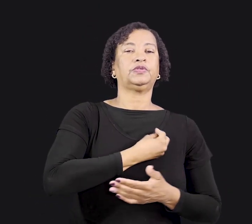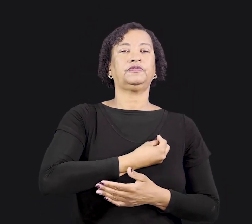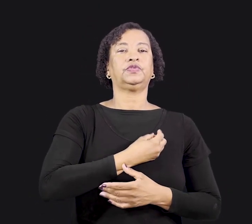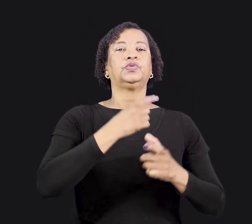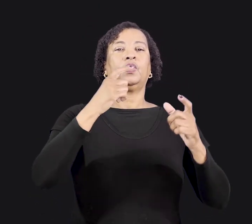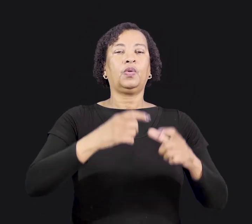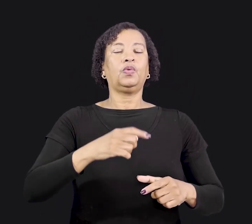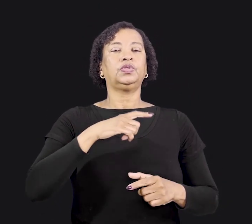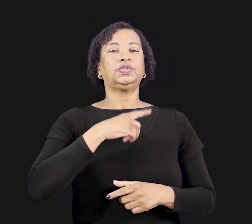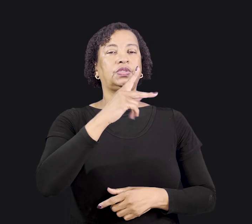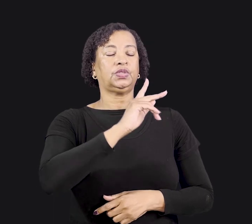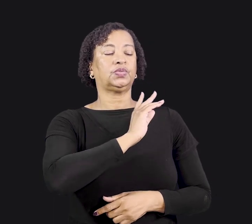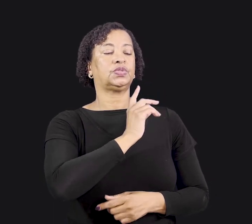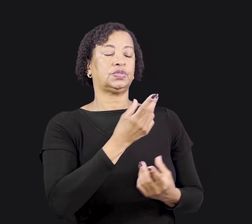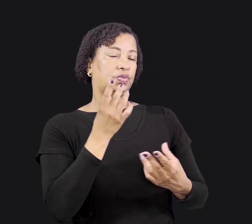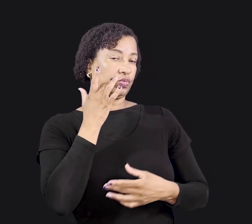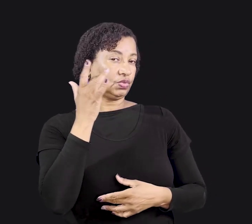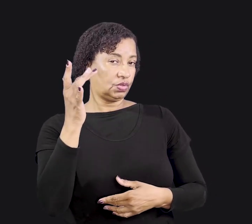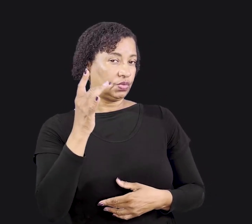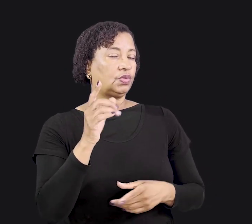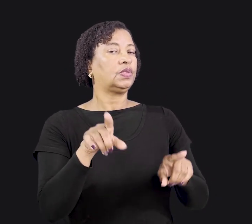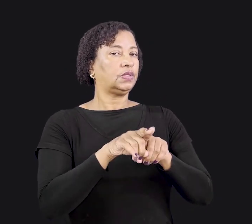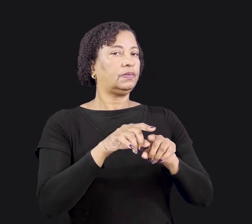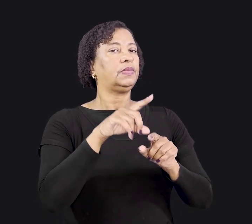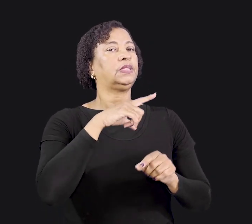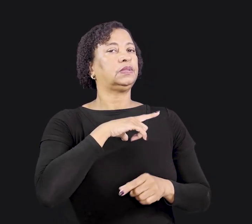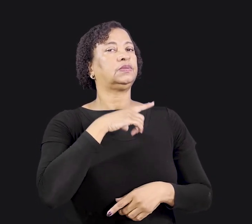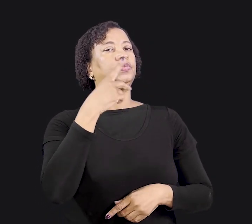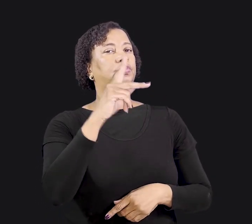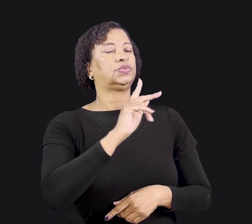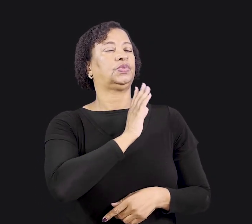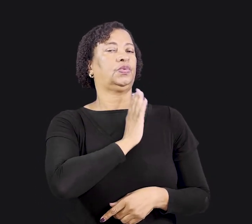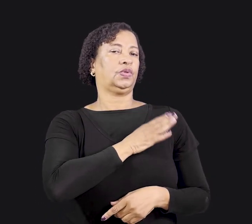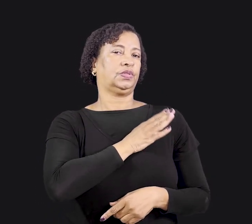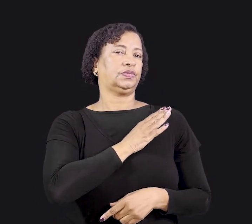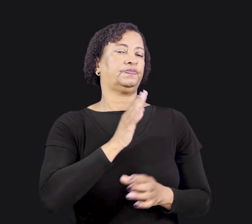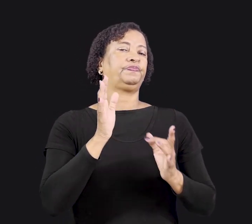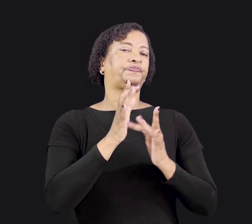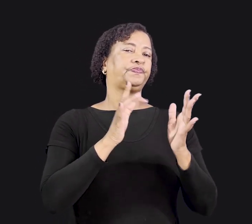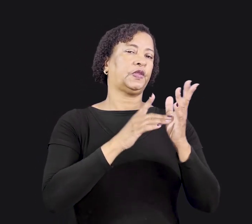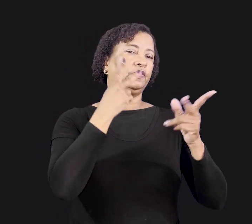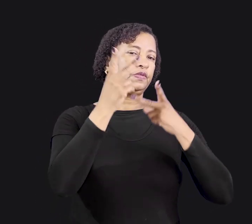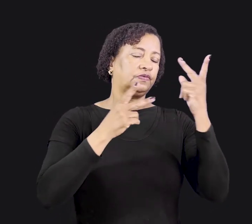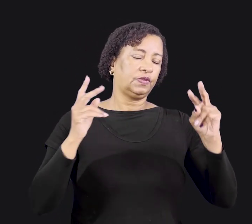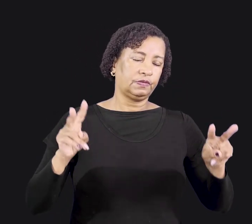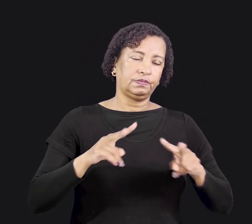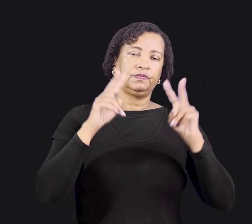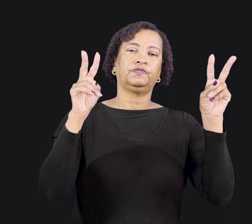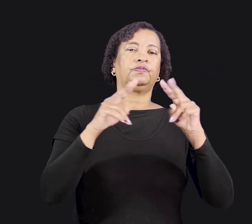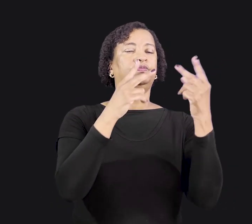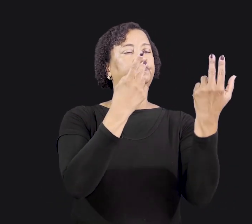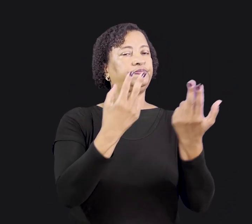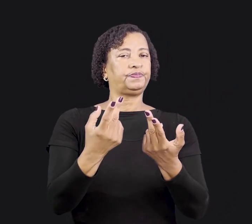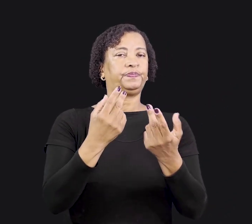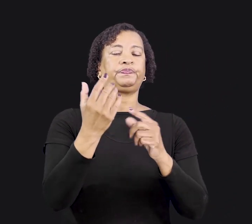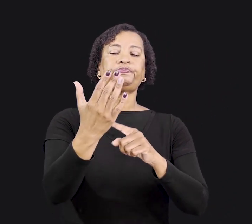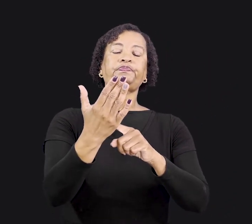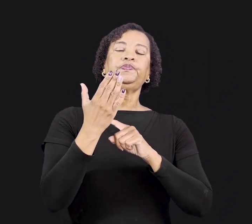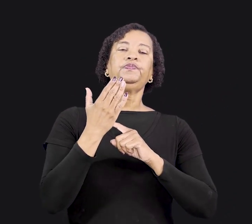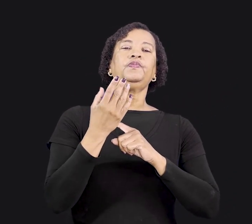teu tesouro, aí também estará o teu coração. Jesus trata da questão de valores dessa maneira. Mostre-me como você